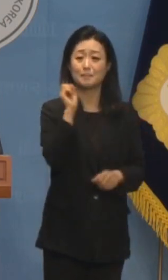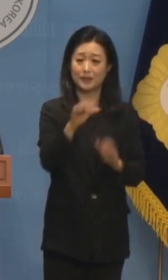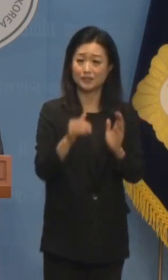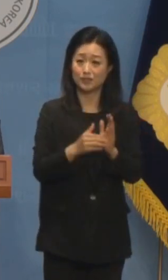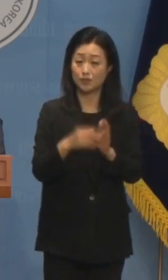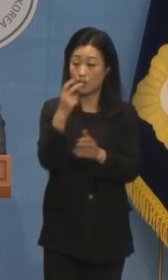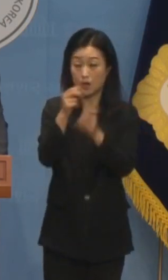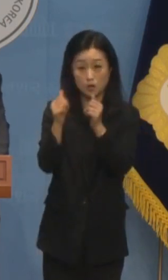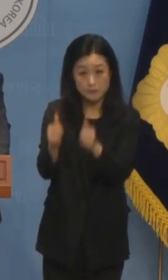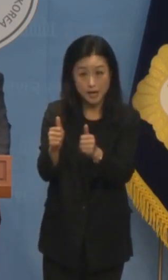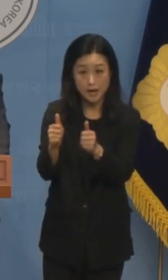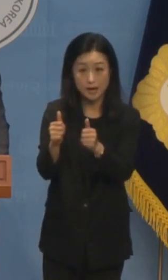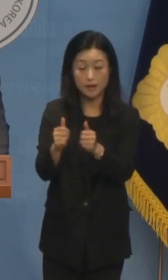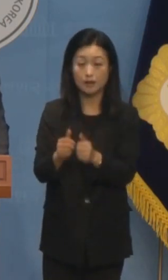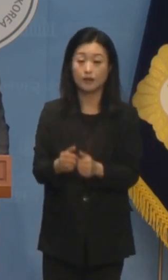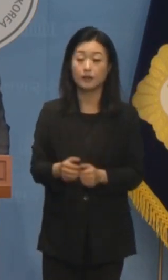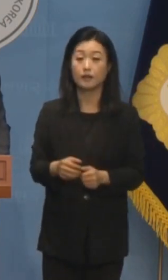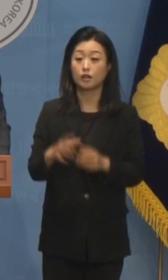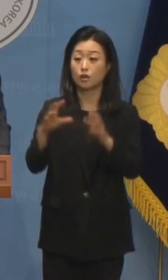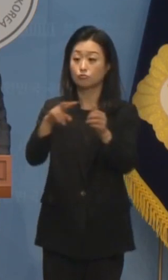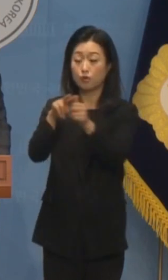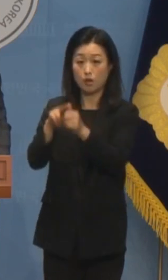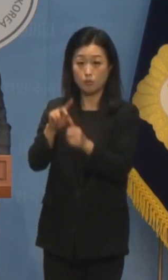등 수사기관 종사자가